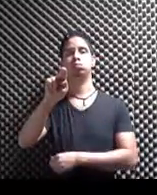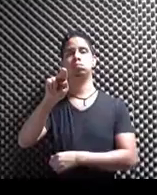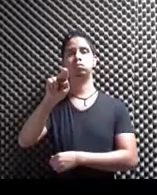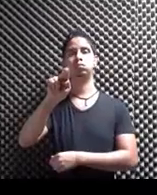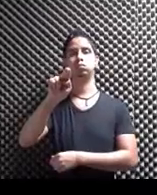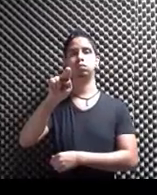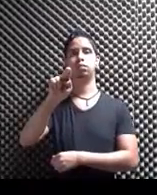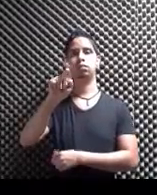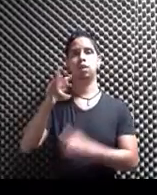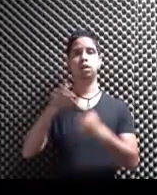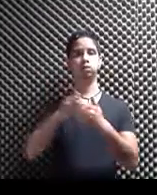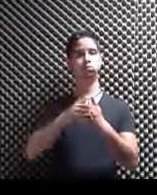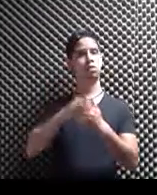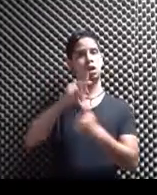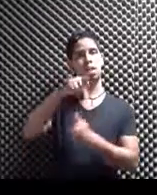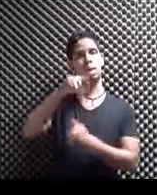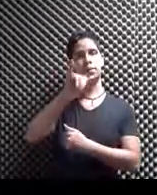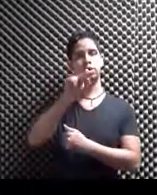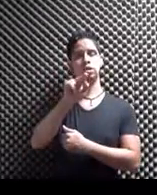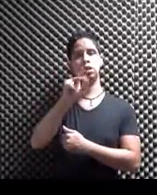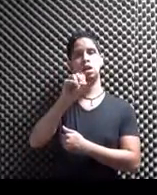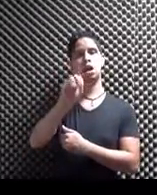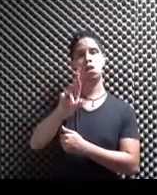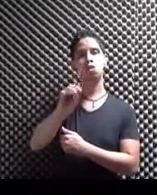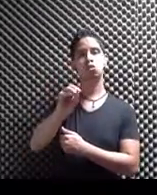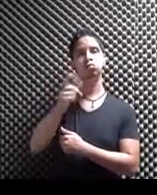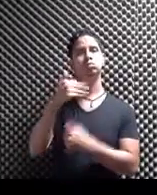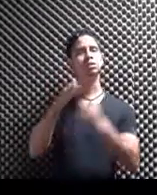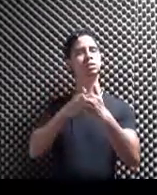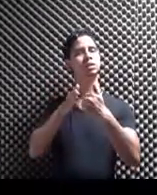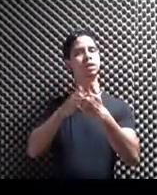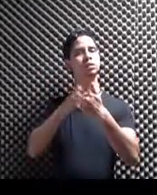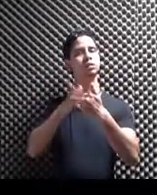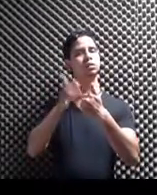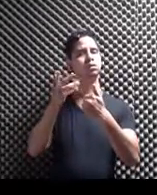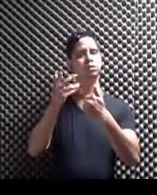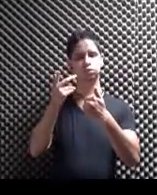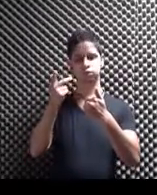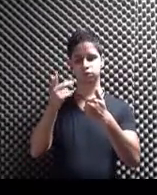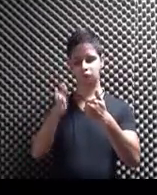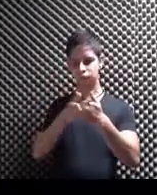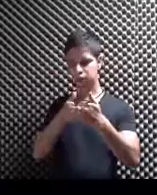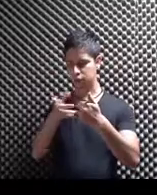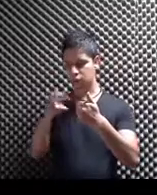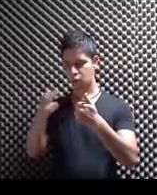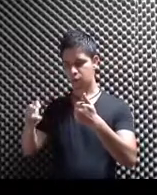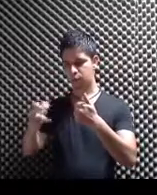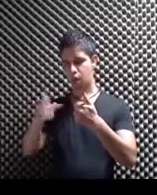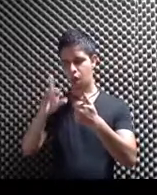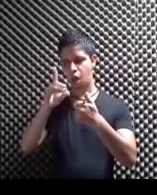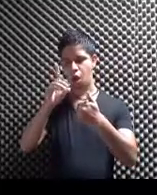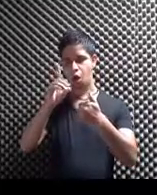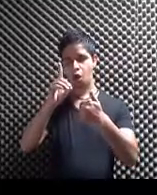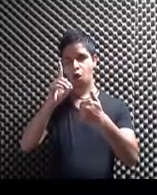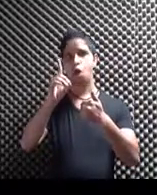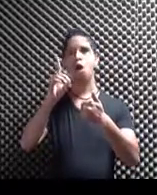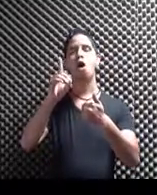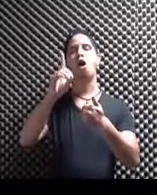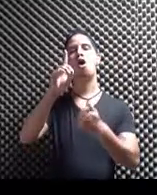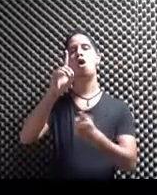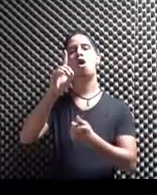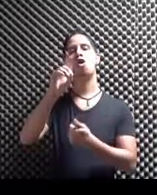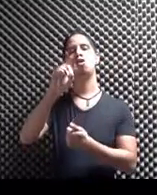la Piñero cerquita más cerquita más cerquita de ¿cómo se llama este sitio? de las donas ¿cómo se llama el don? de las